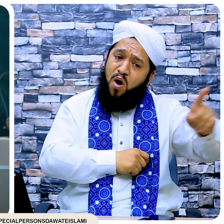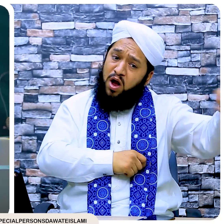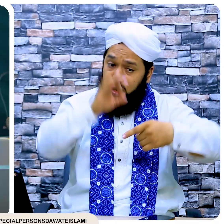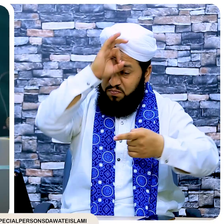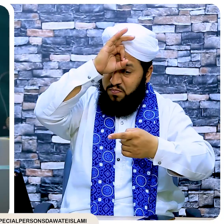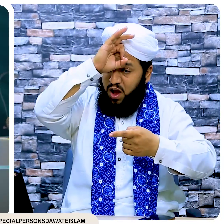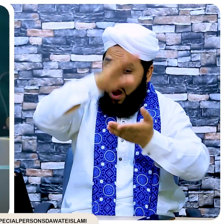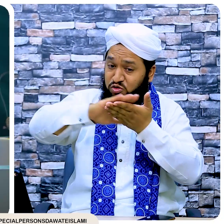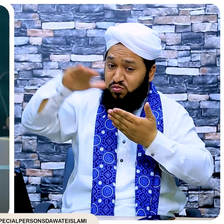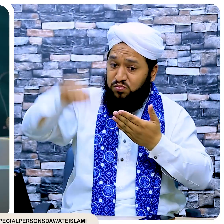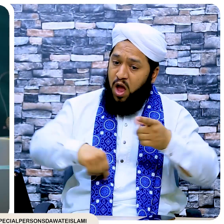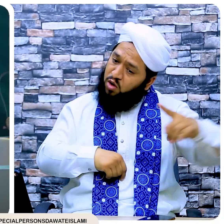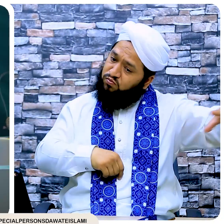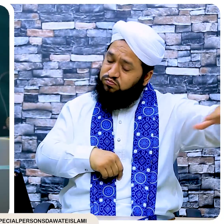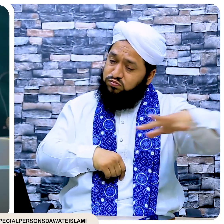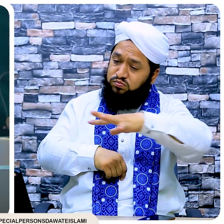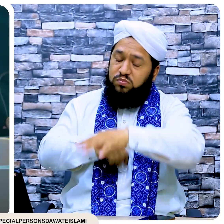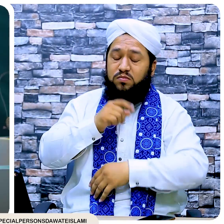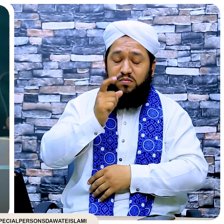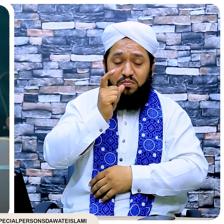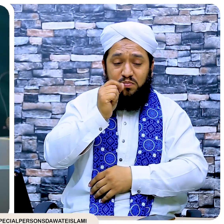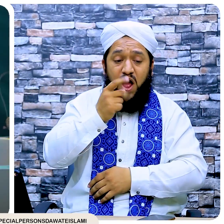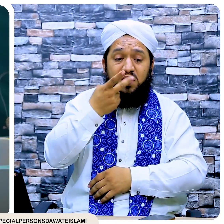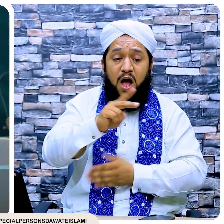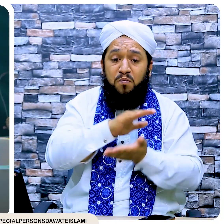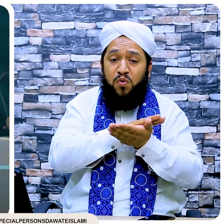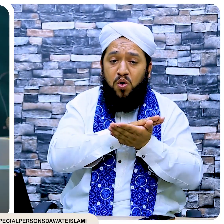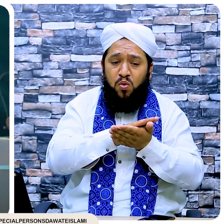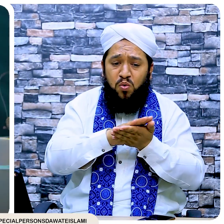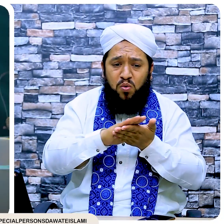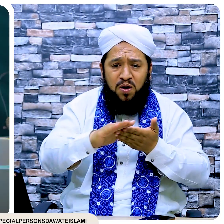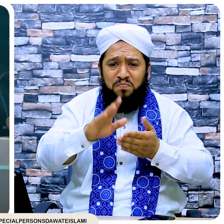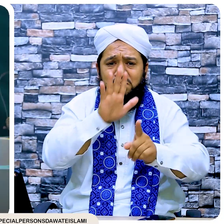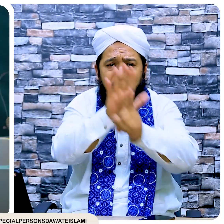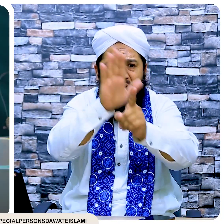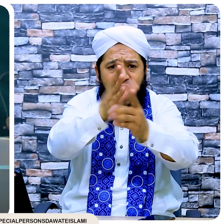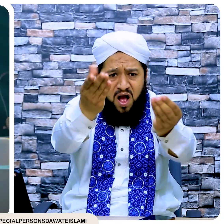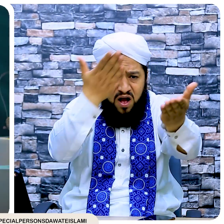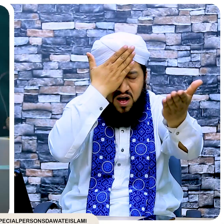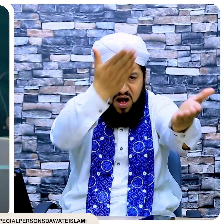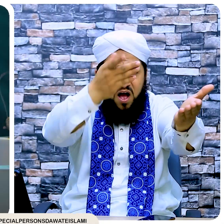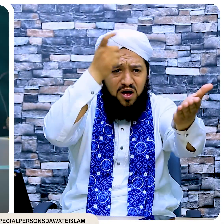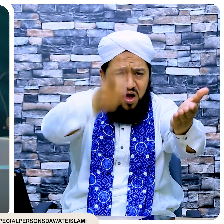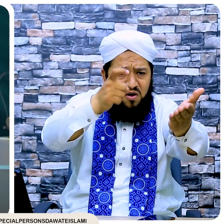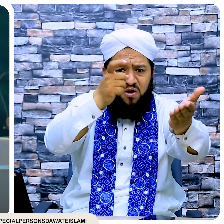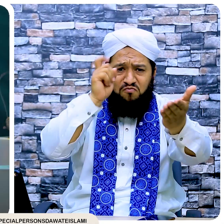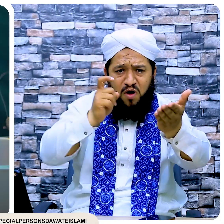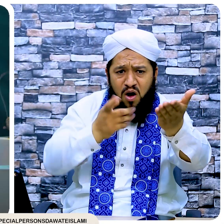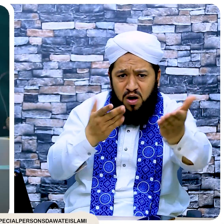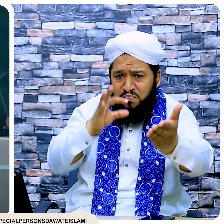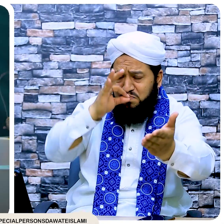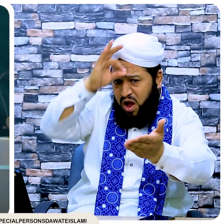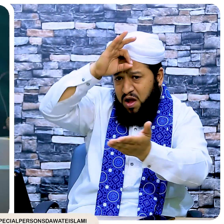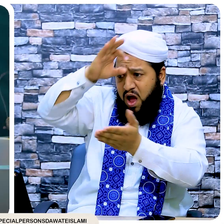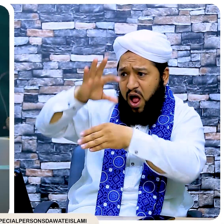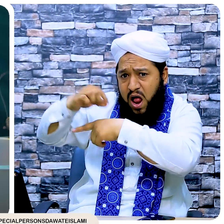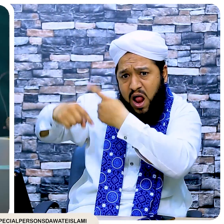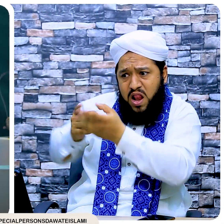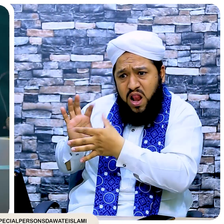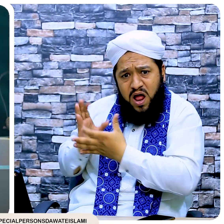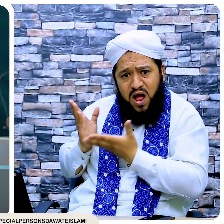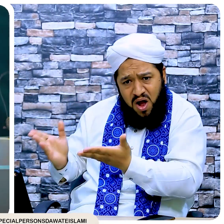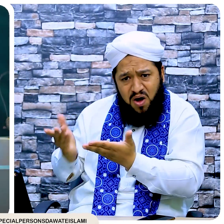کی طرف حرکت کرنے کا کہا۔ حر نے کہا کہ تجھے اللہ کی مار، کیا تو ان سے لڑے گا؟ کہا لڑوں گا۔ کہا وہ